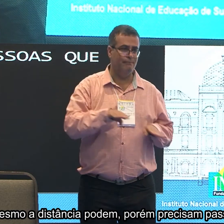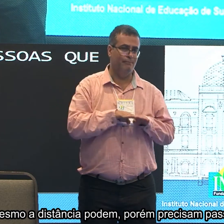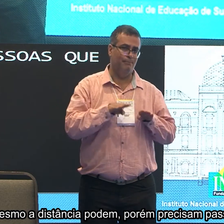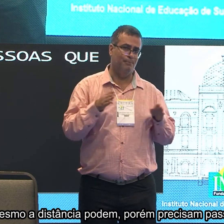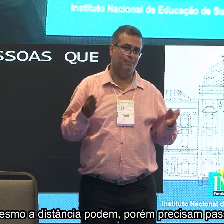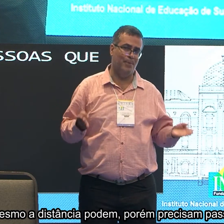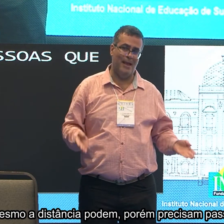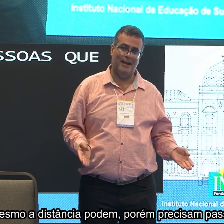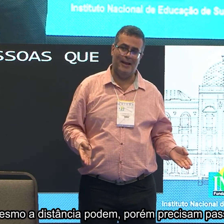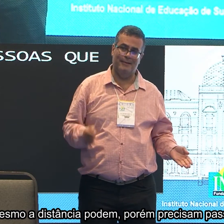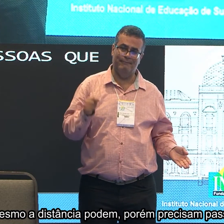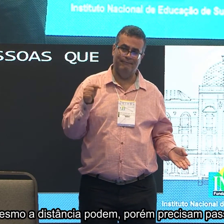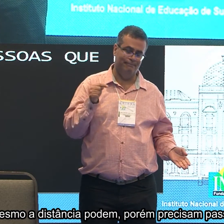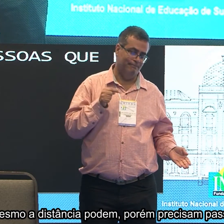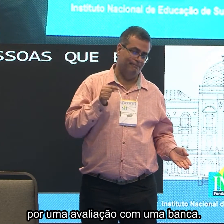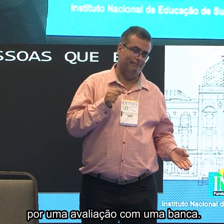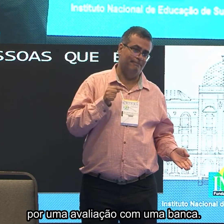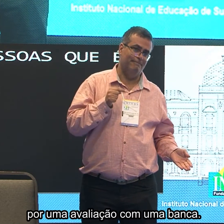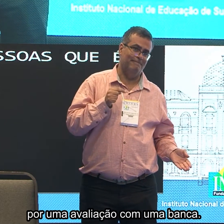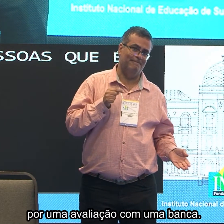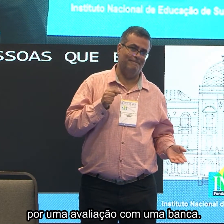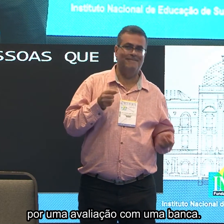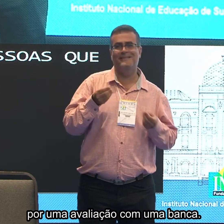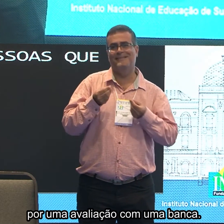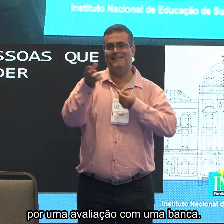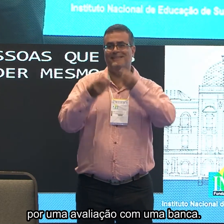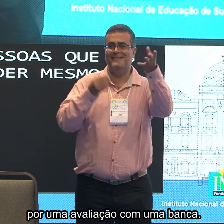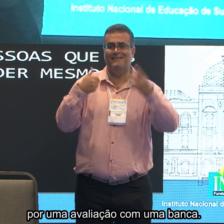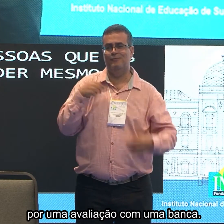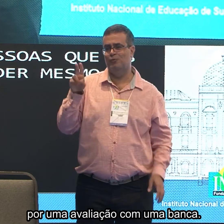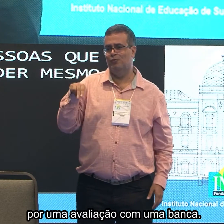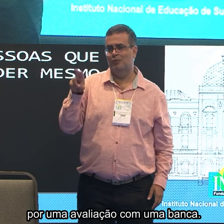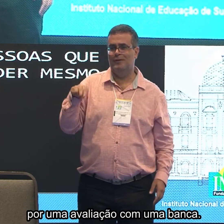podem, porém precisam passar por uma avaliação com uma banca.